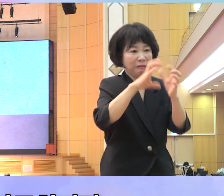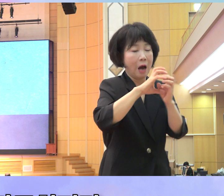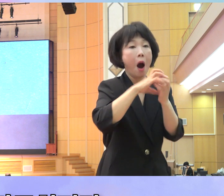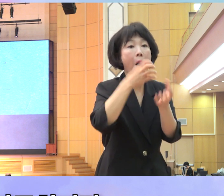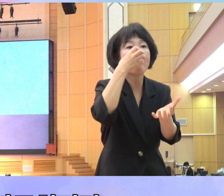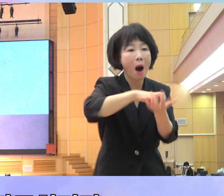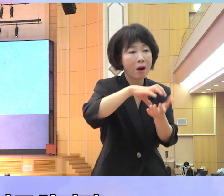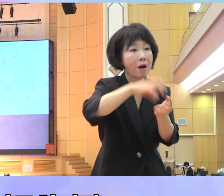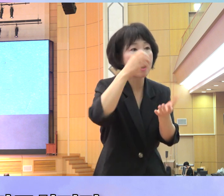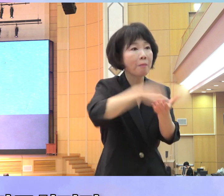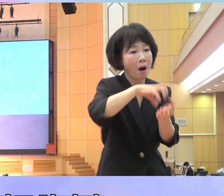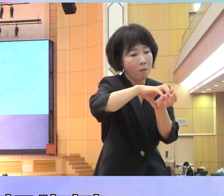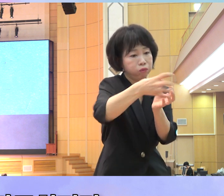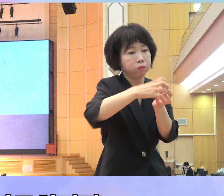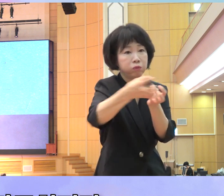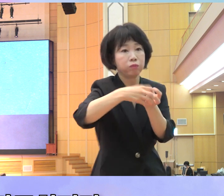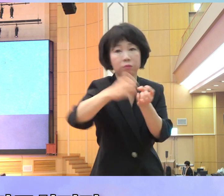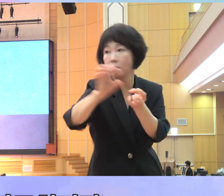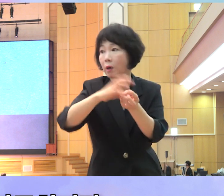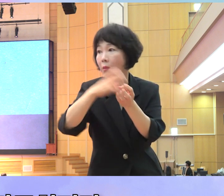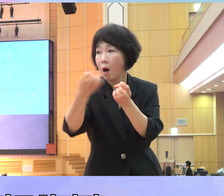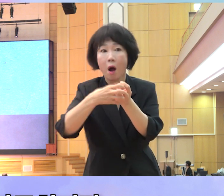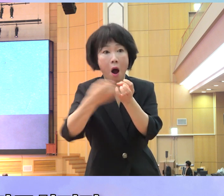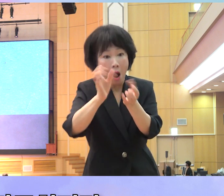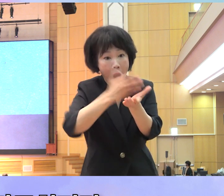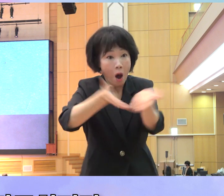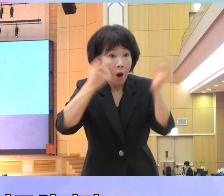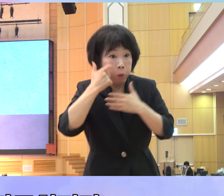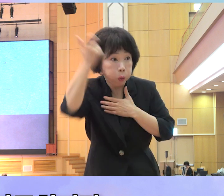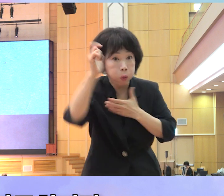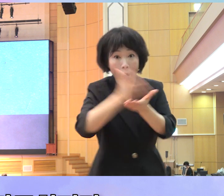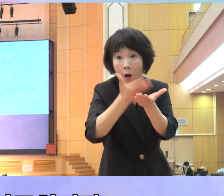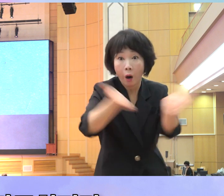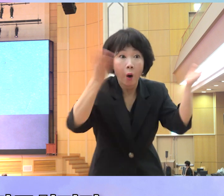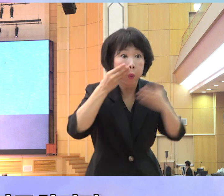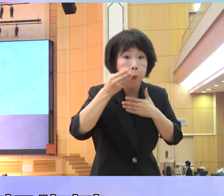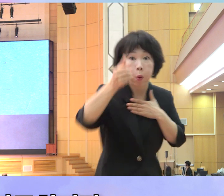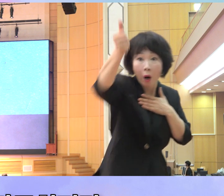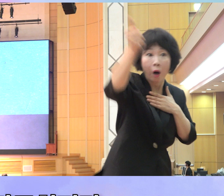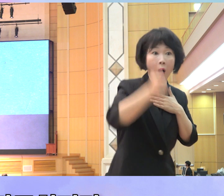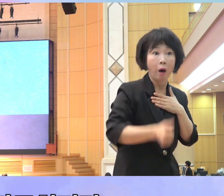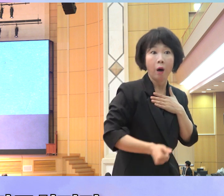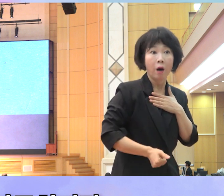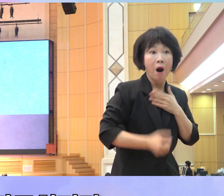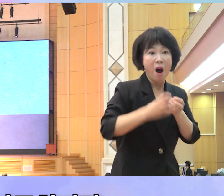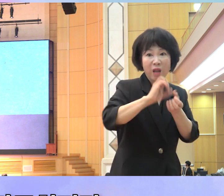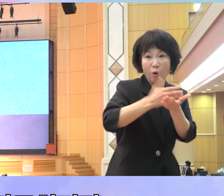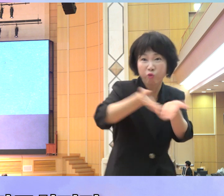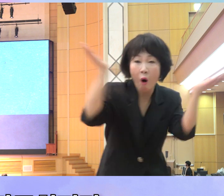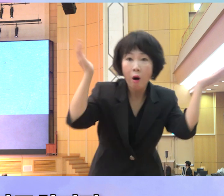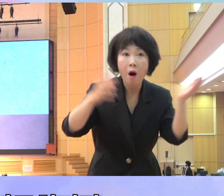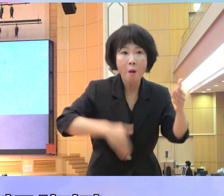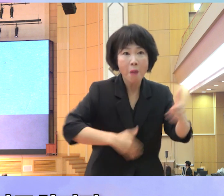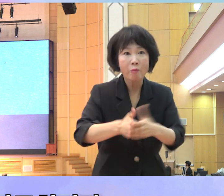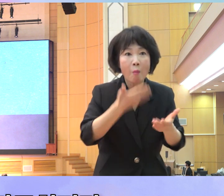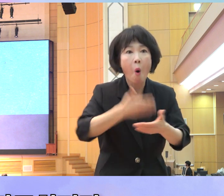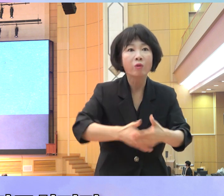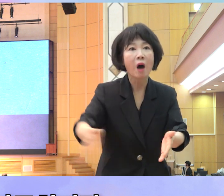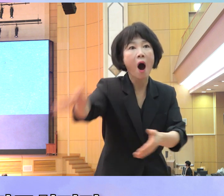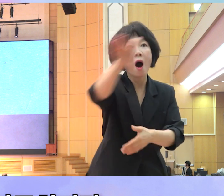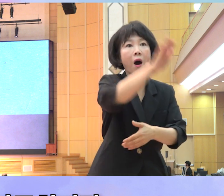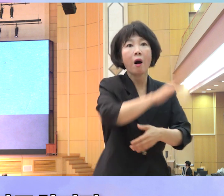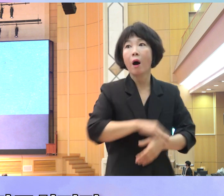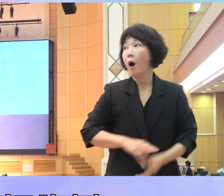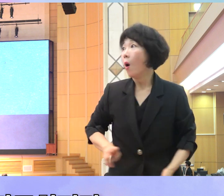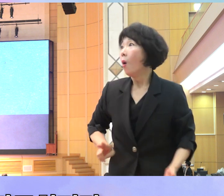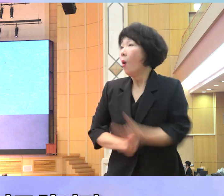앞에 지금 떡 하나랑 포도주 한 잔만 있었어요. 근데 제가 믿음으로 축사한